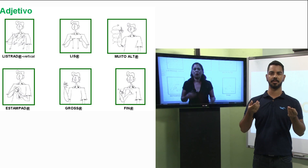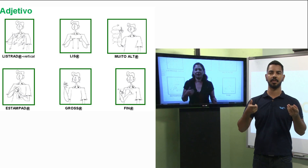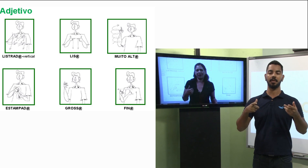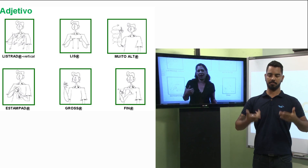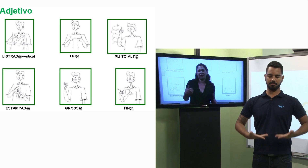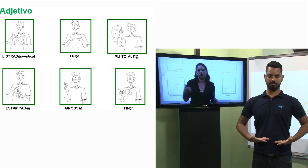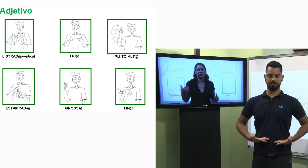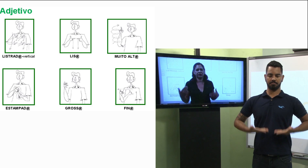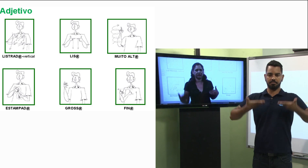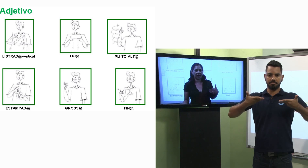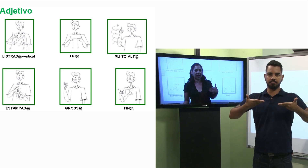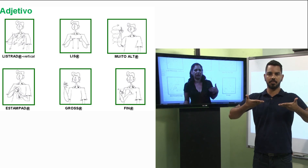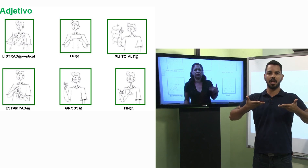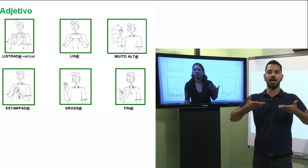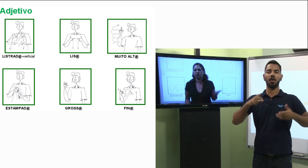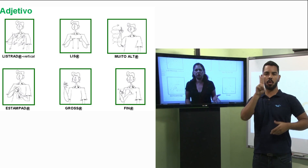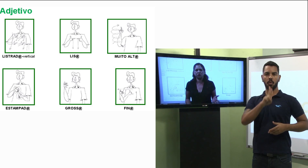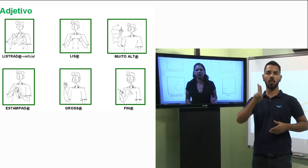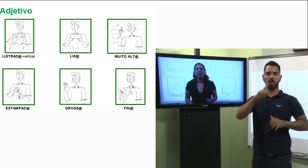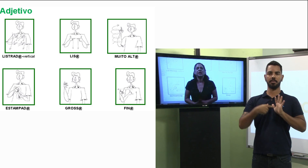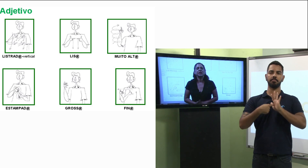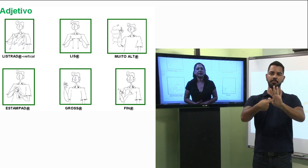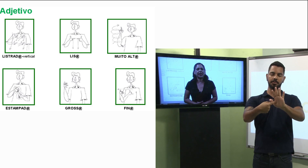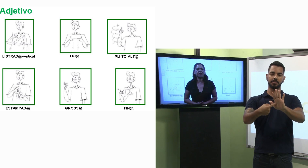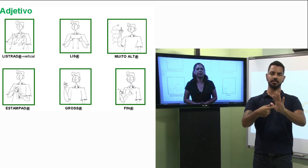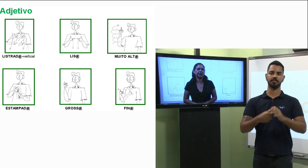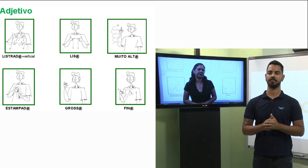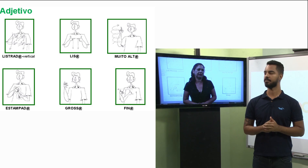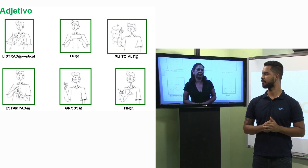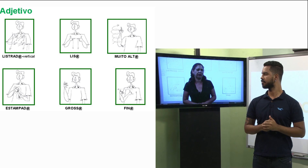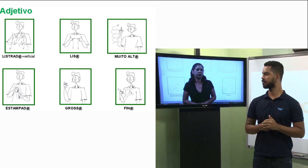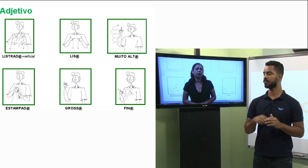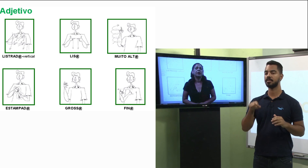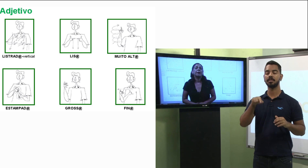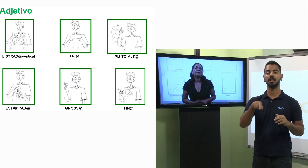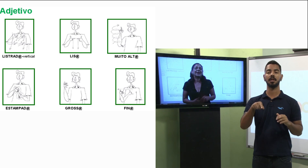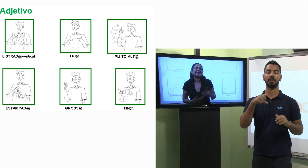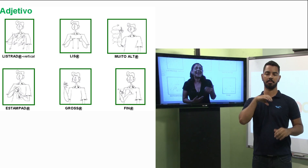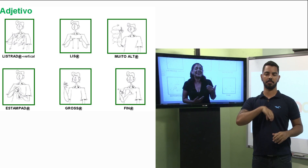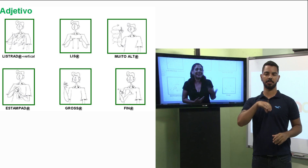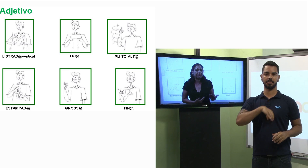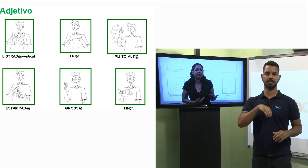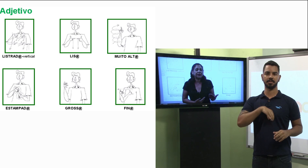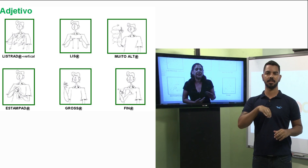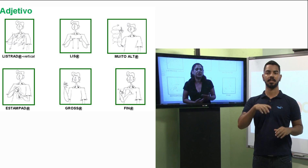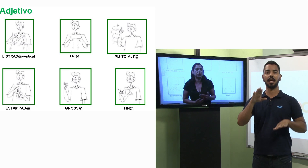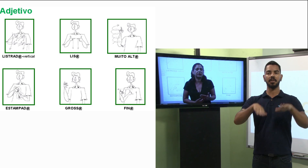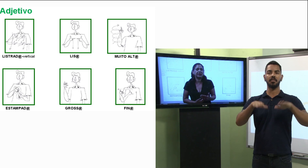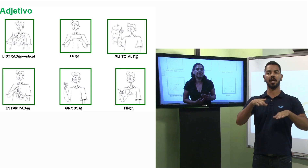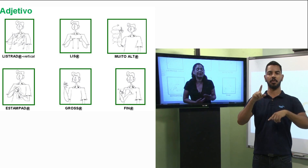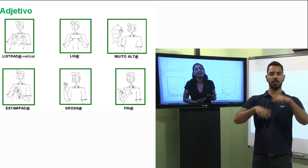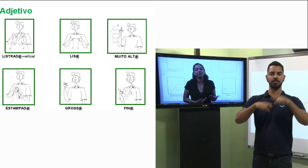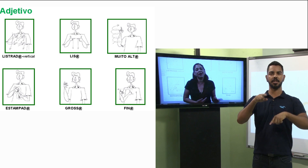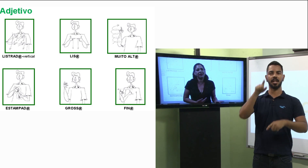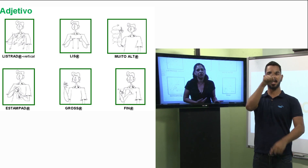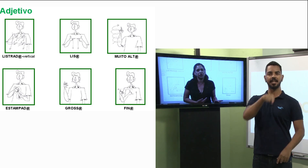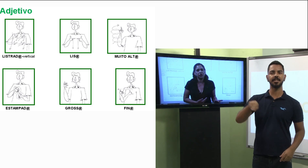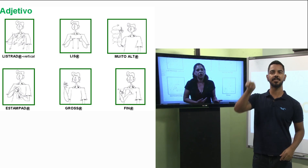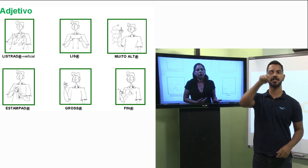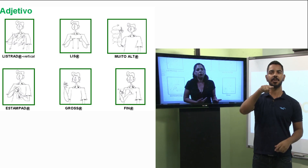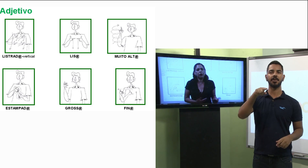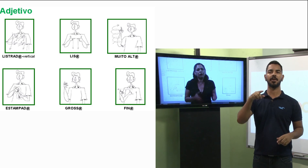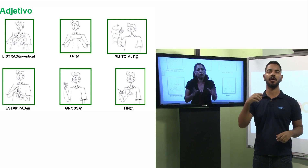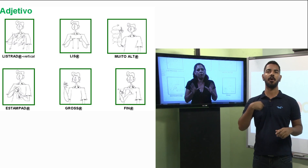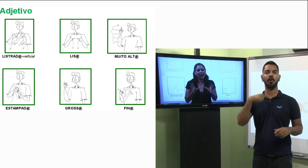arredondado, quadrado, listrado, dentre outros, está também descrevendo, mas na Libras esse processo é mais